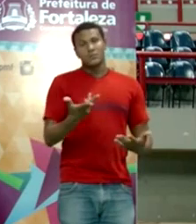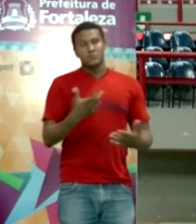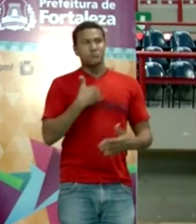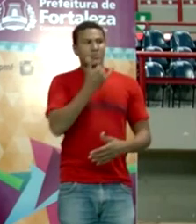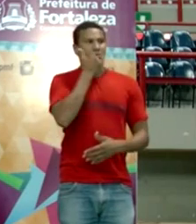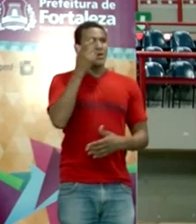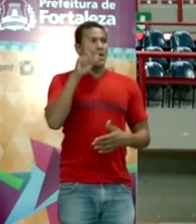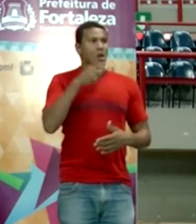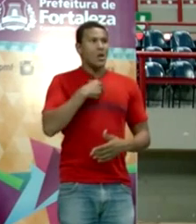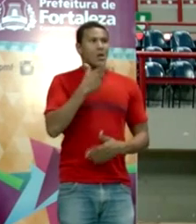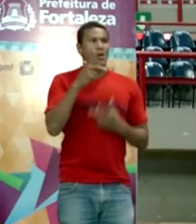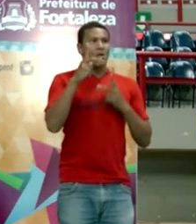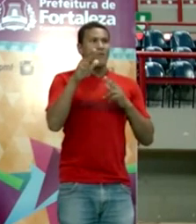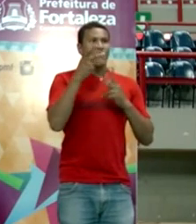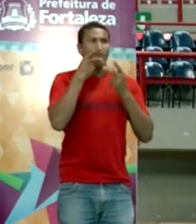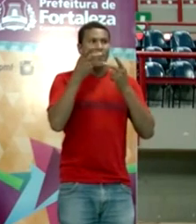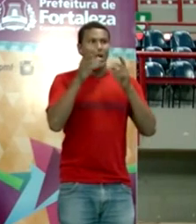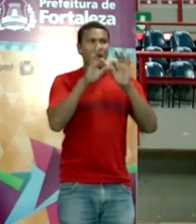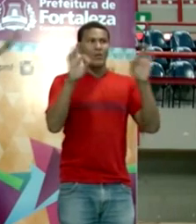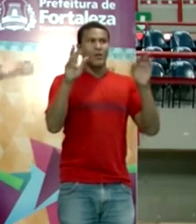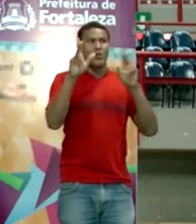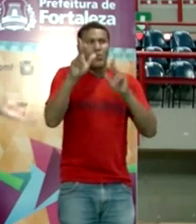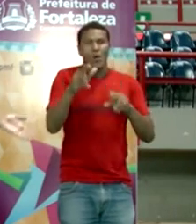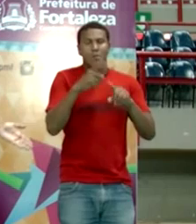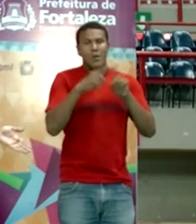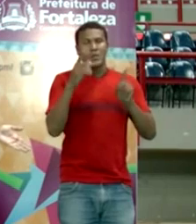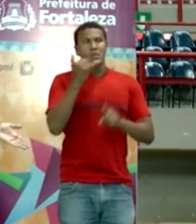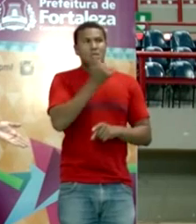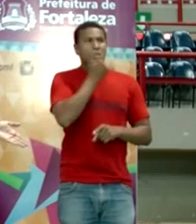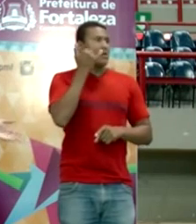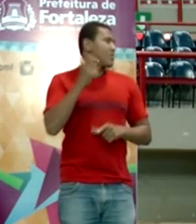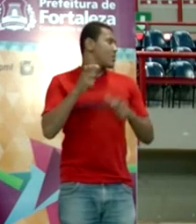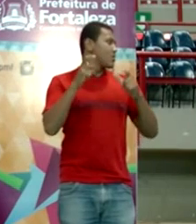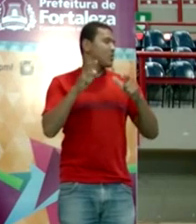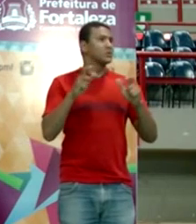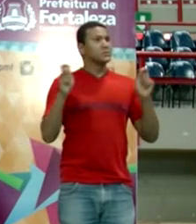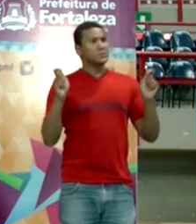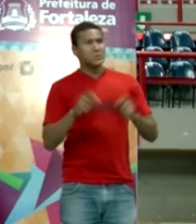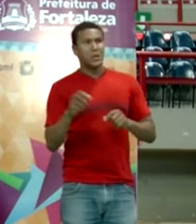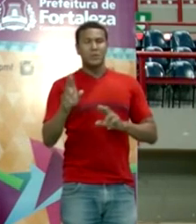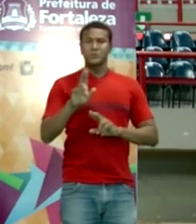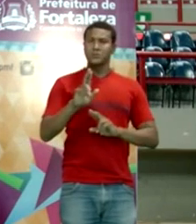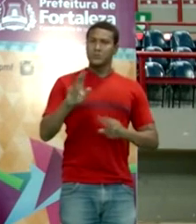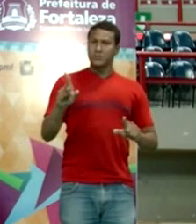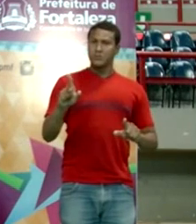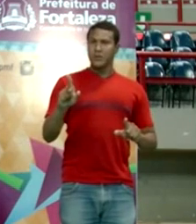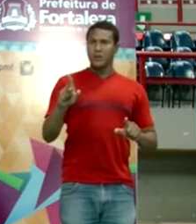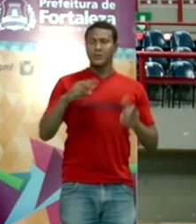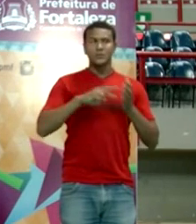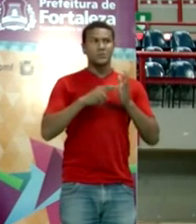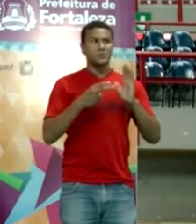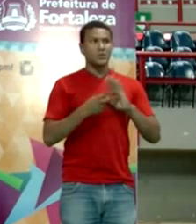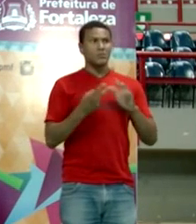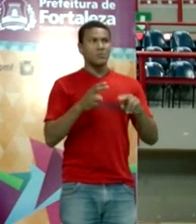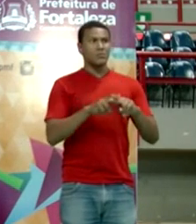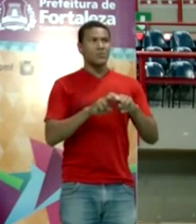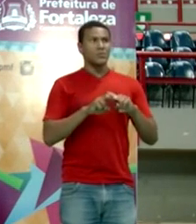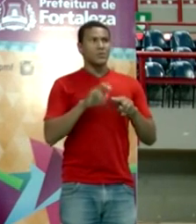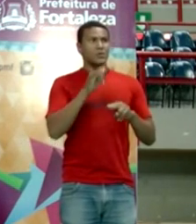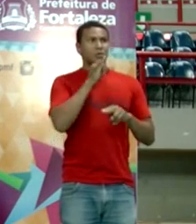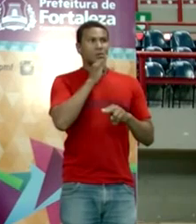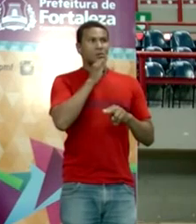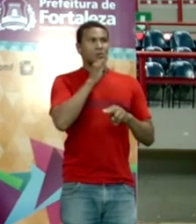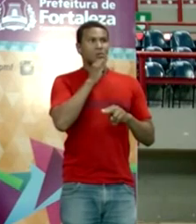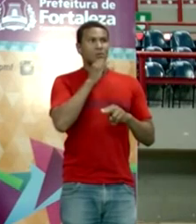situações diferentes, pode surtir efeitos diferentes. Então a linguagem é assim um enorme guarda-roupa e eu vou usar a roupa